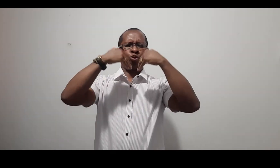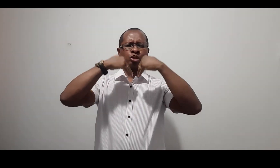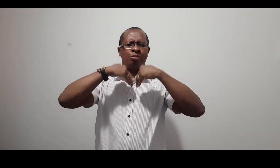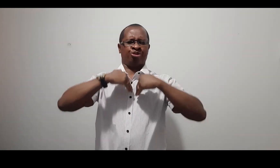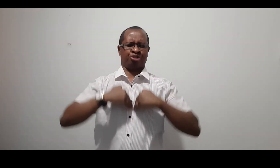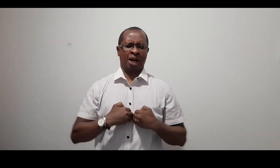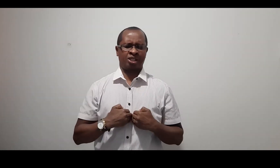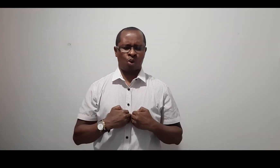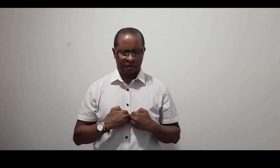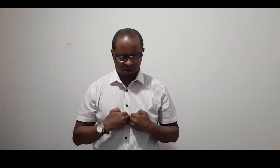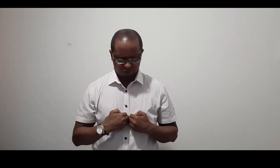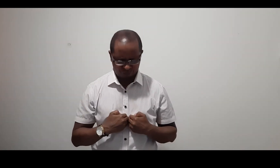kosa mivelatra ao anatin'ny fo.